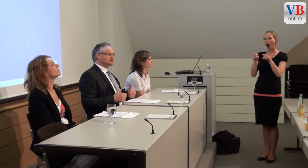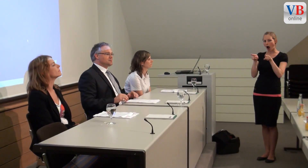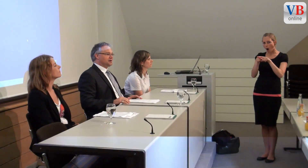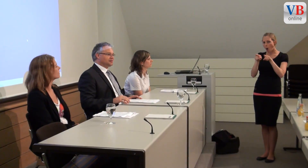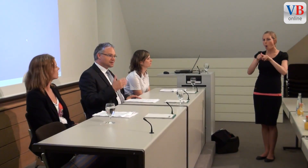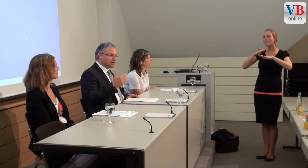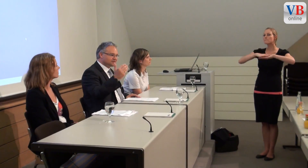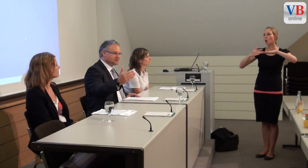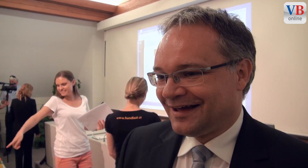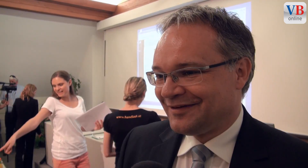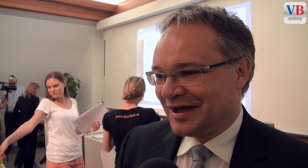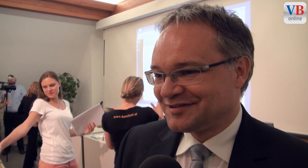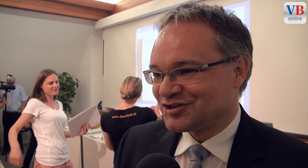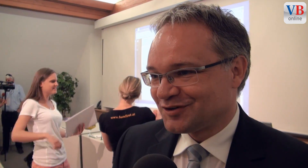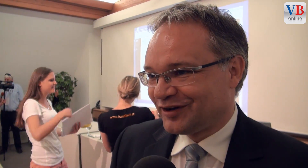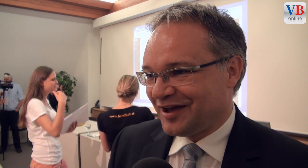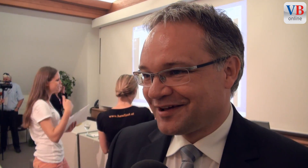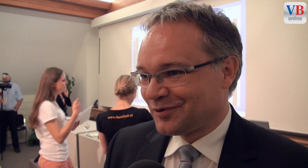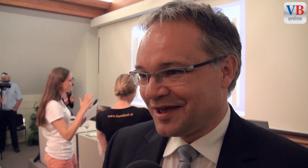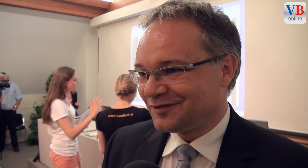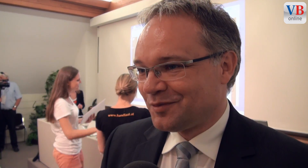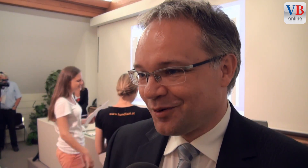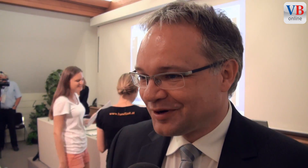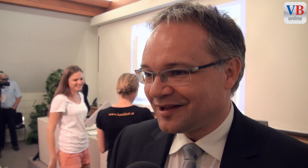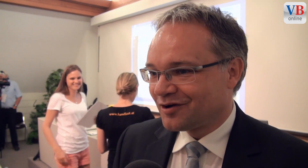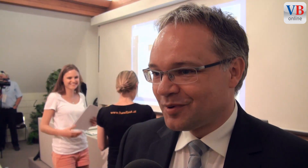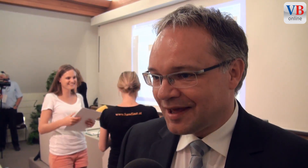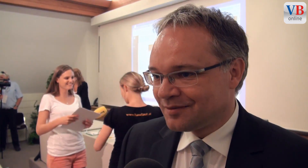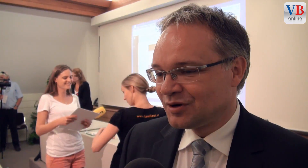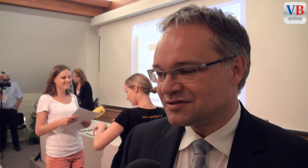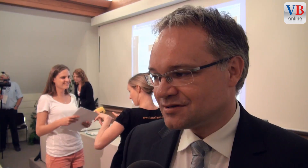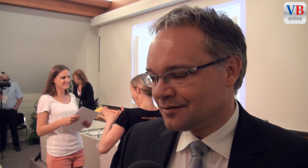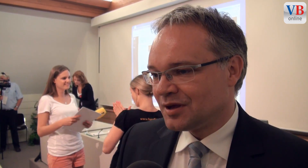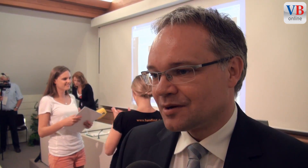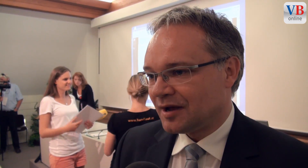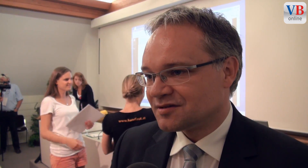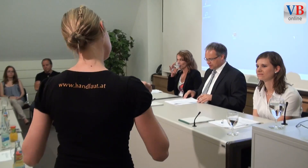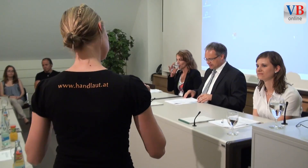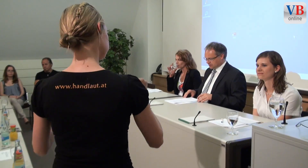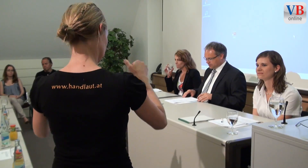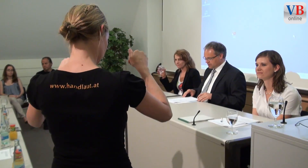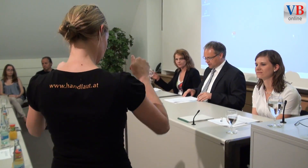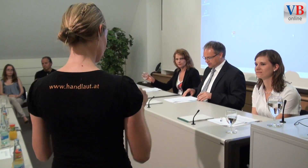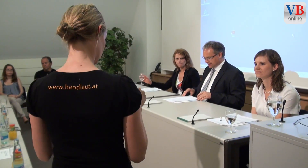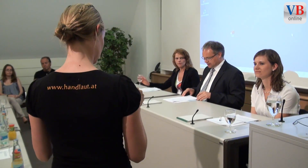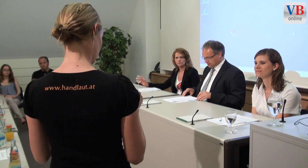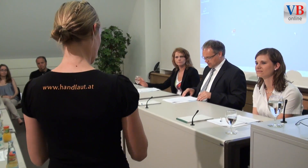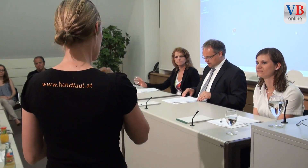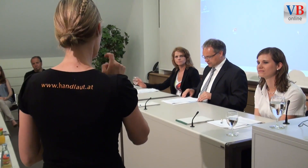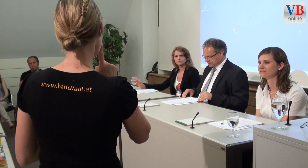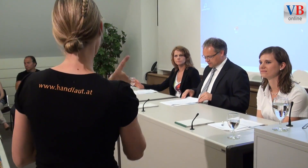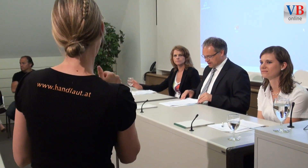lange gebraucht, um dem Projekt zuzustimmen? Nein, das ist eines der wenigen Projekte, wo man glaube ich auch nicht lange überlegen muss, dass die Mitarbeiter auf mich zugekommen sind,